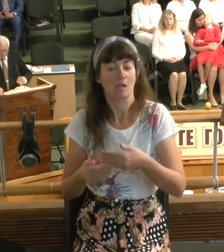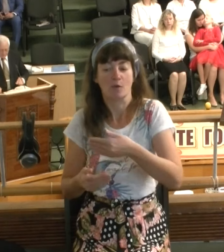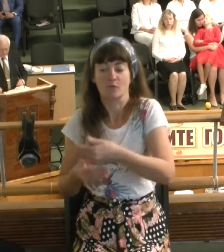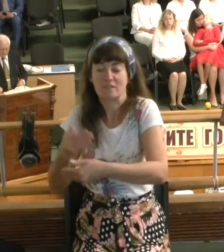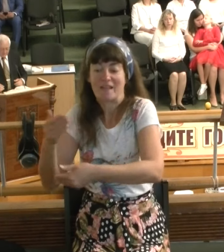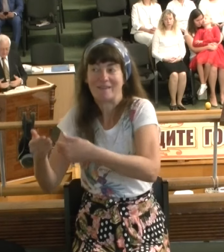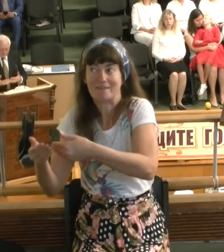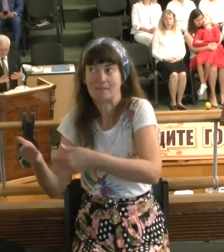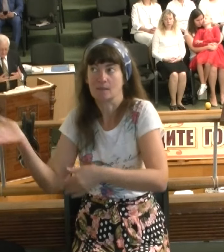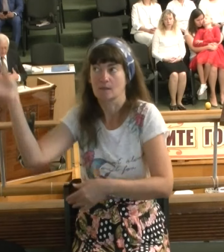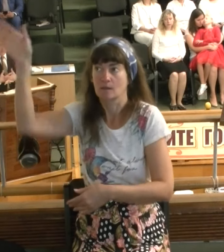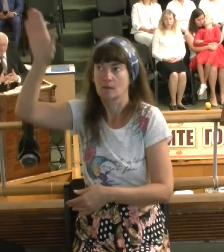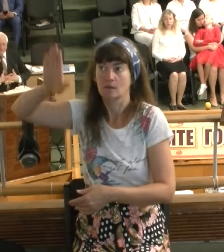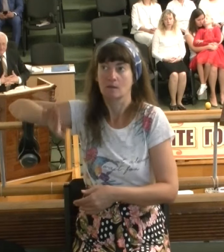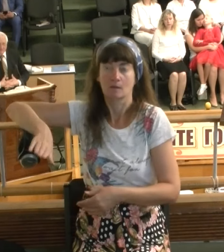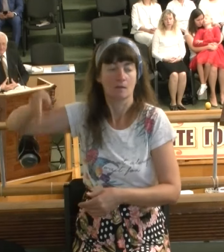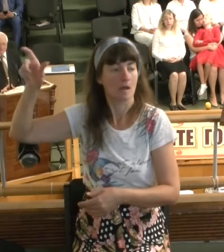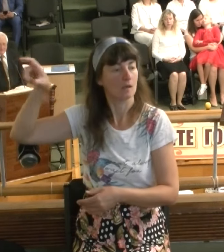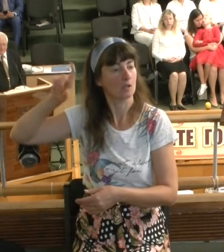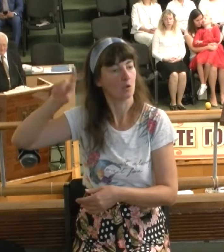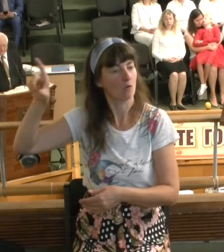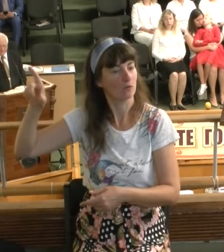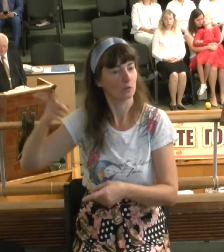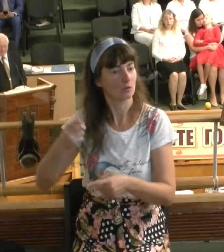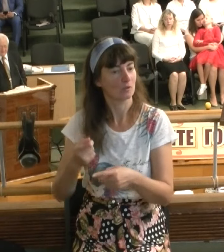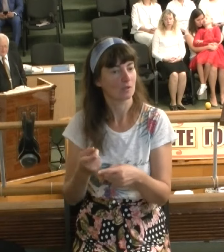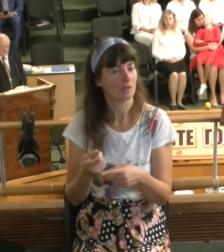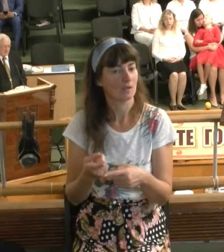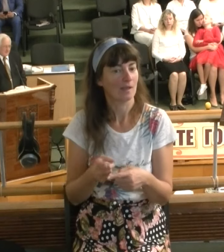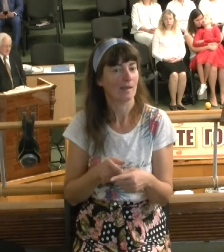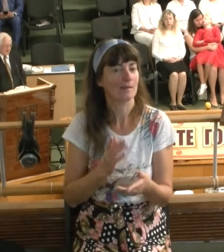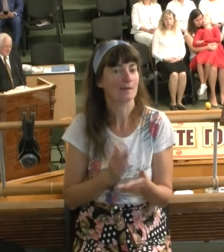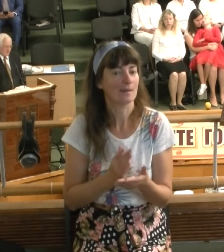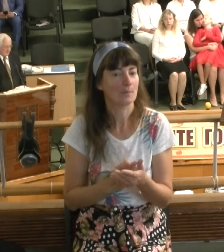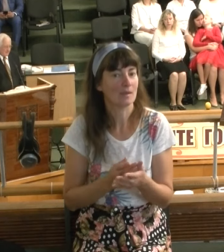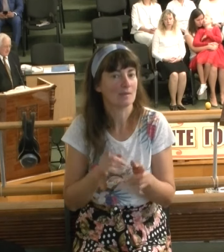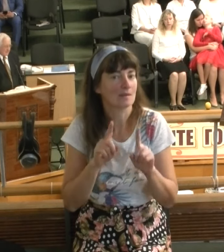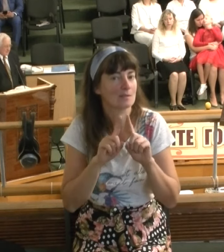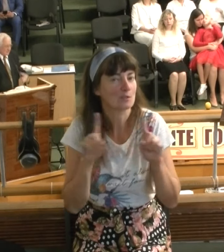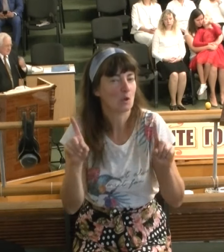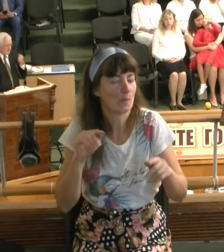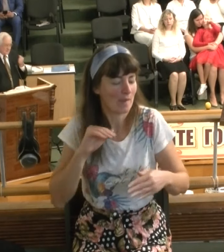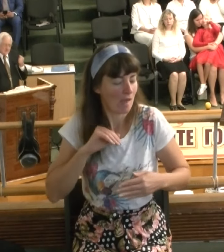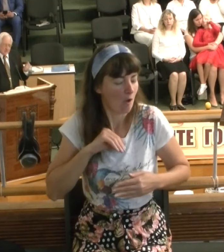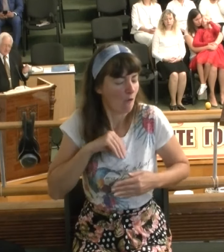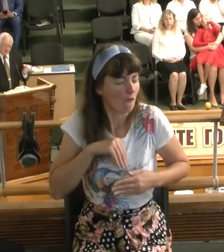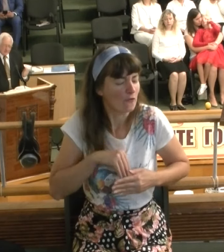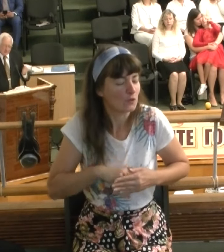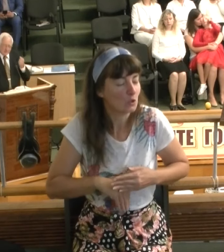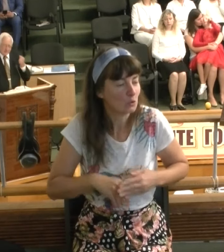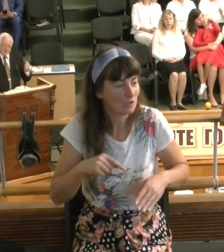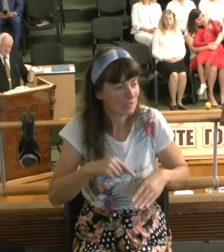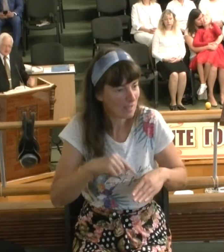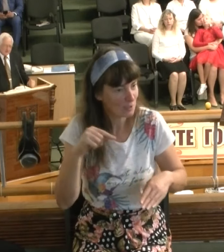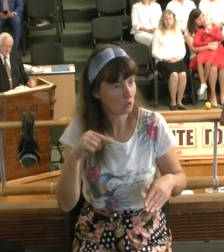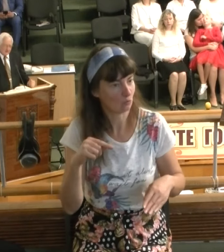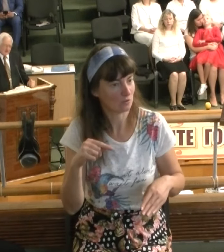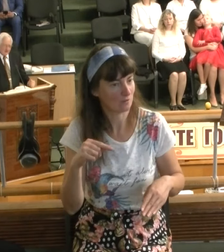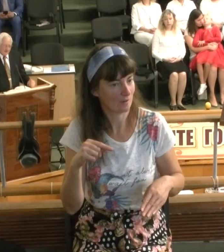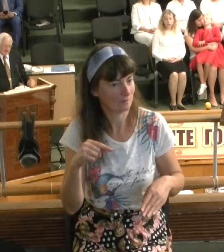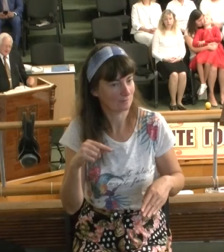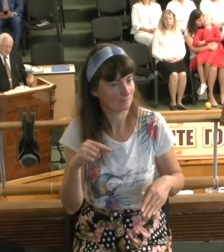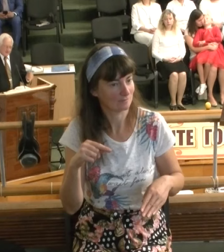Это можно иметь особые внутренние чувства, особенную нужду, особенную